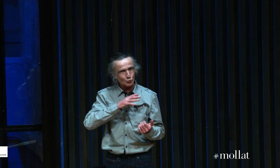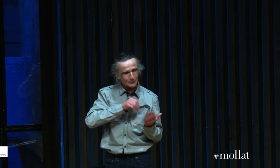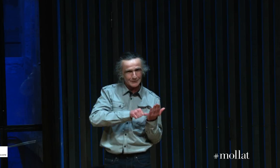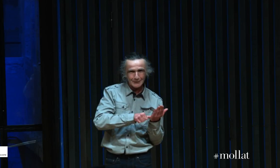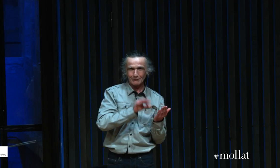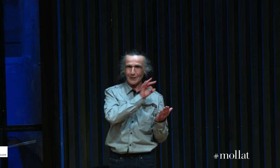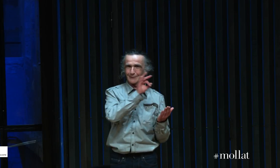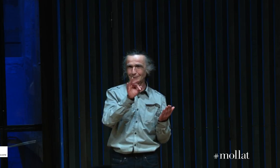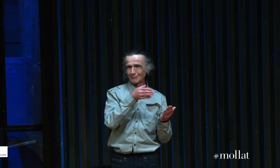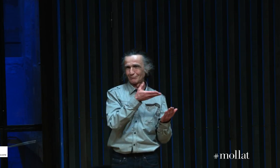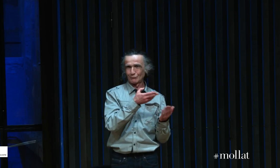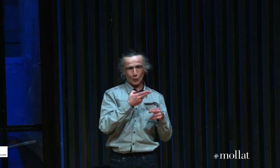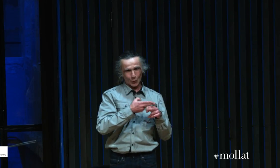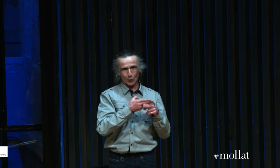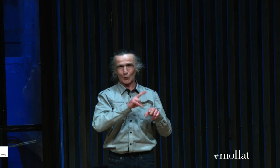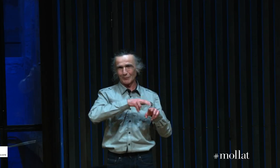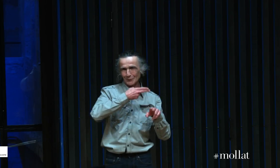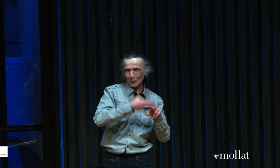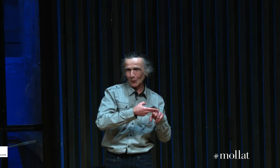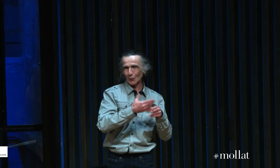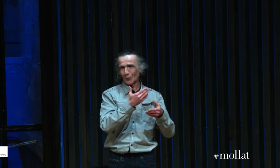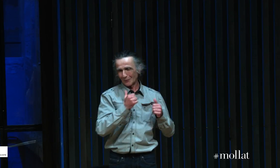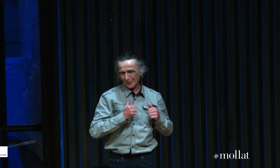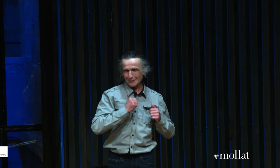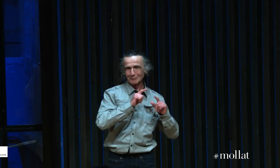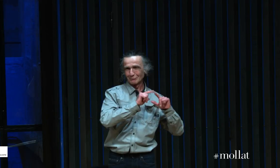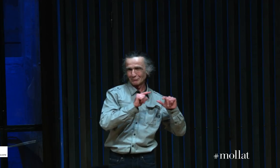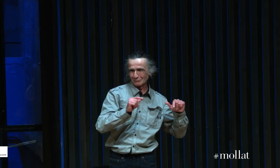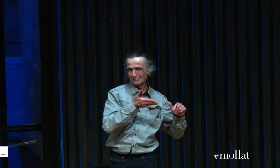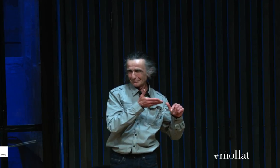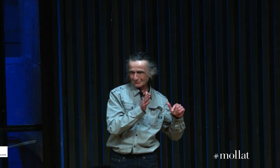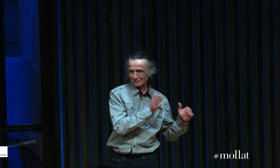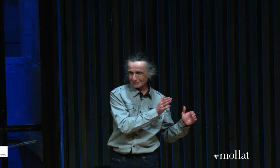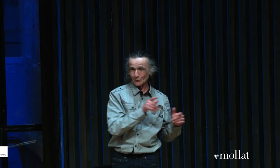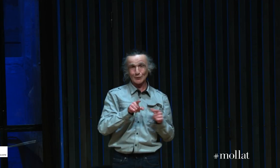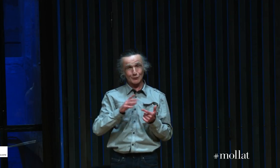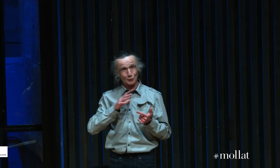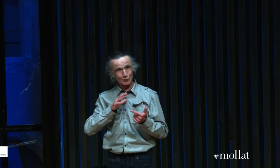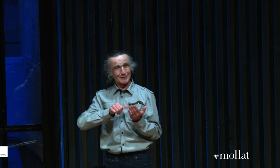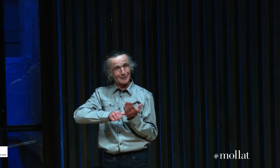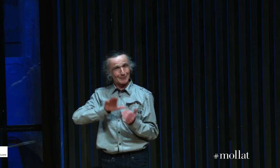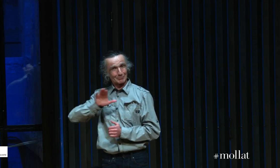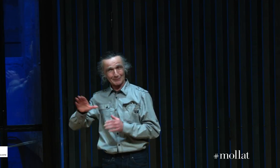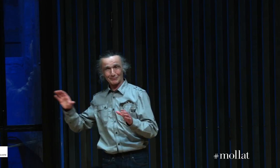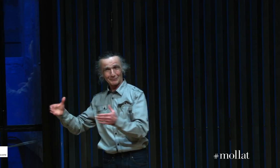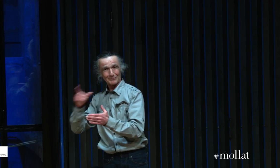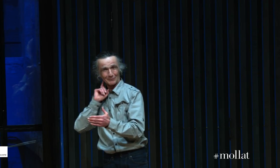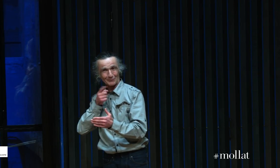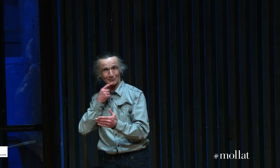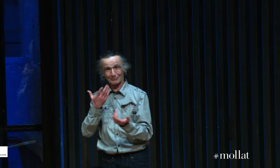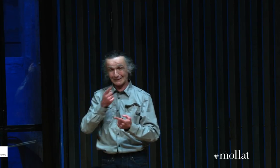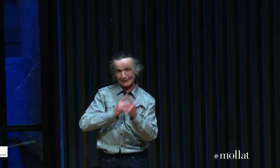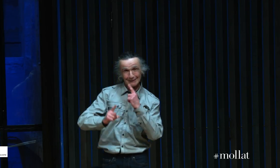si vous connaissez l'identité des personnes sourdes. Il y a un nom, un prénom, mais il y a aussi